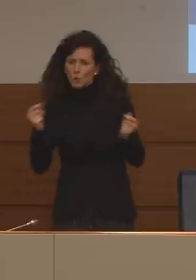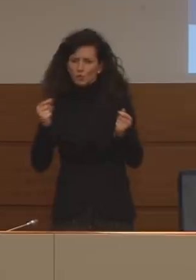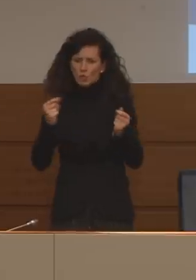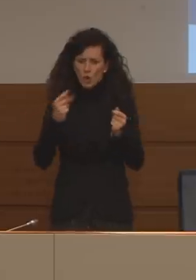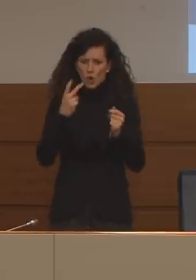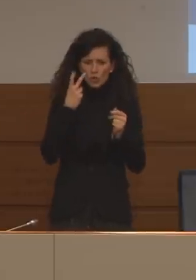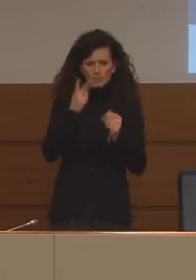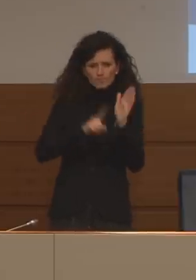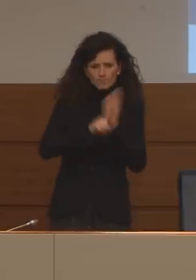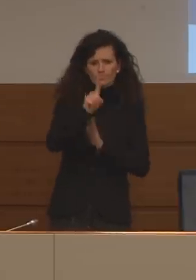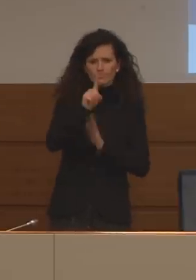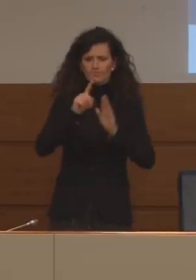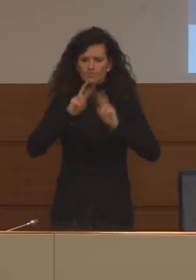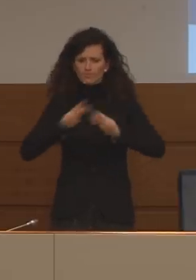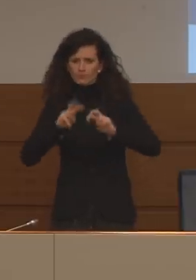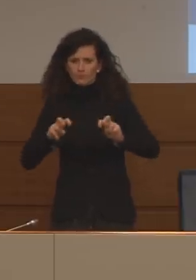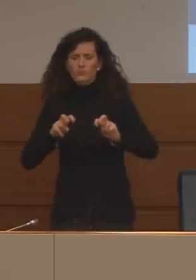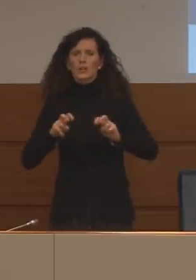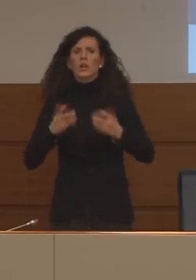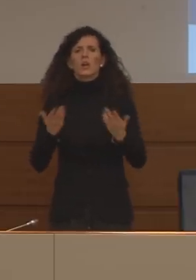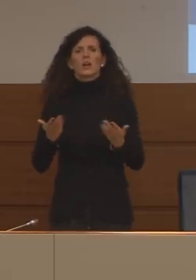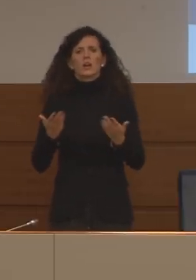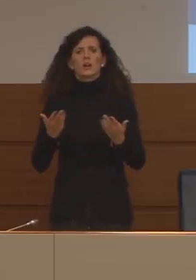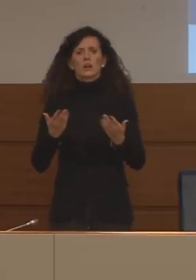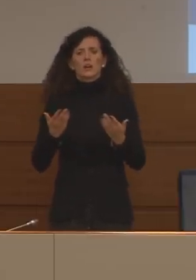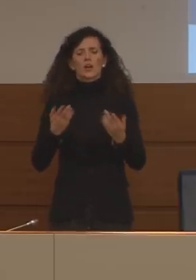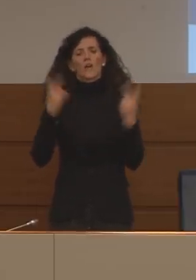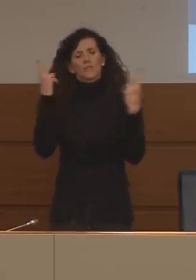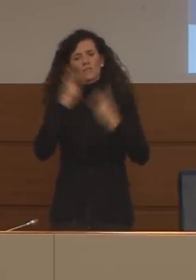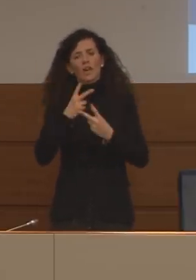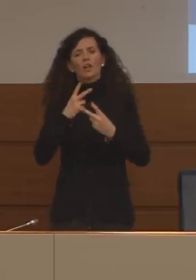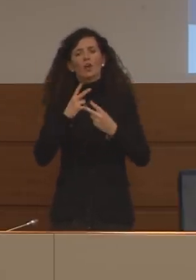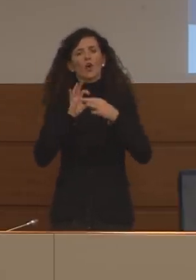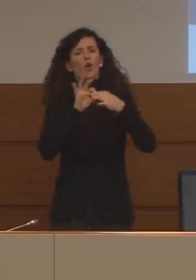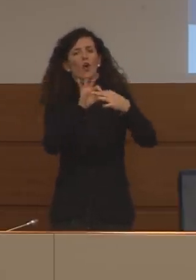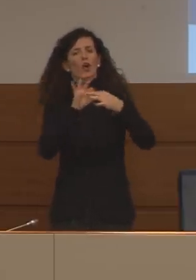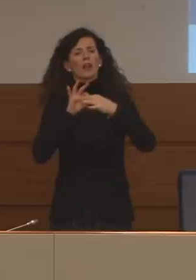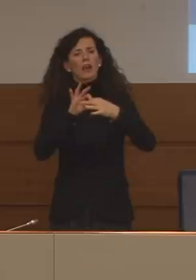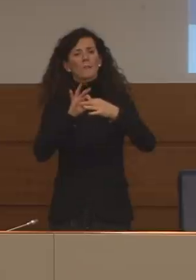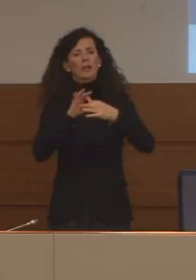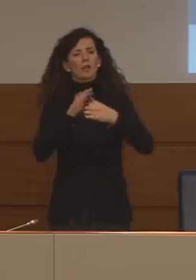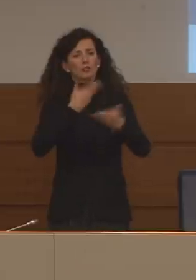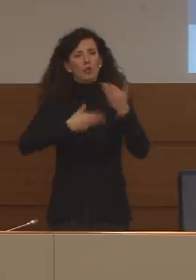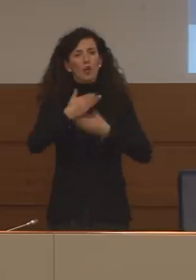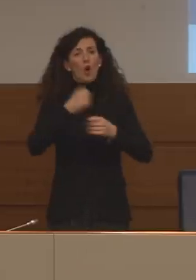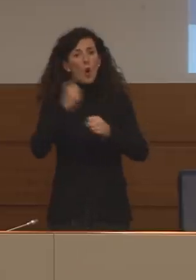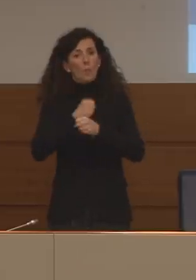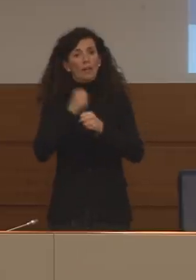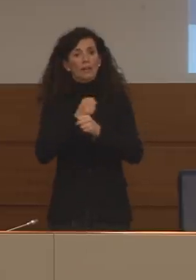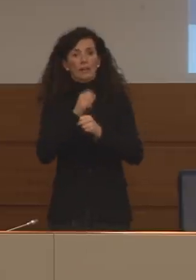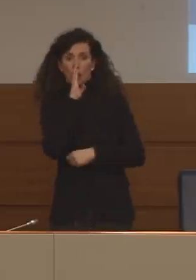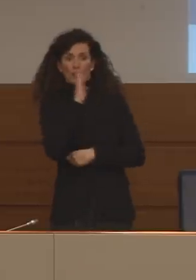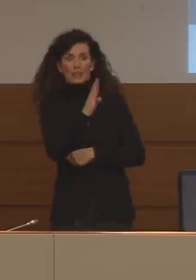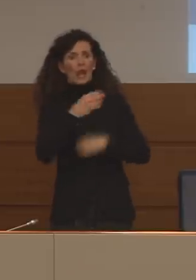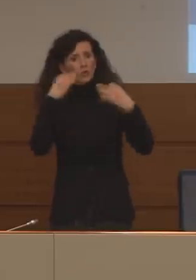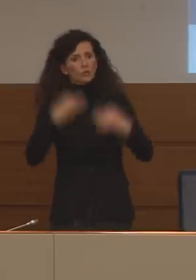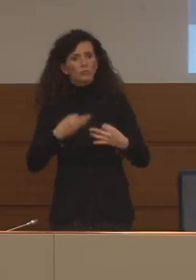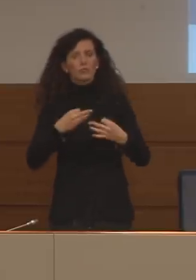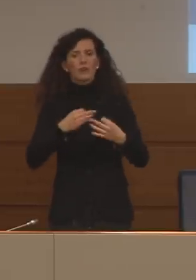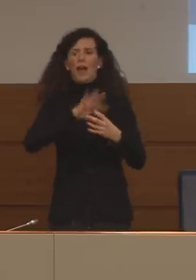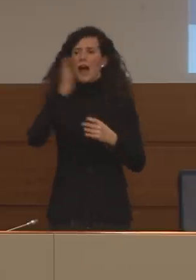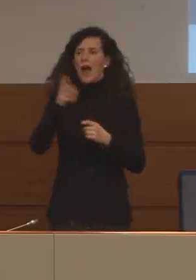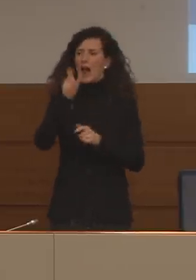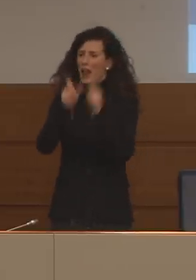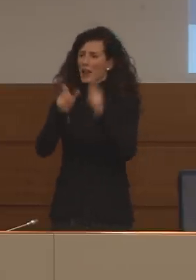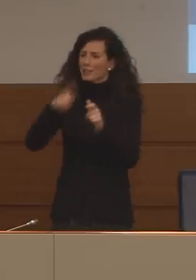non c'è stato un collegamento operativo diretto e interventi diretti di altri operatori